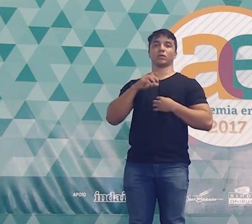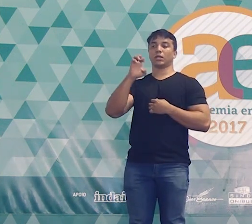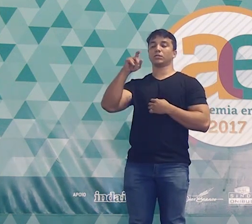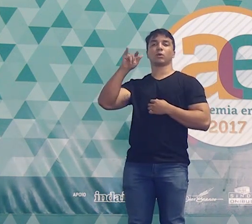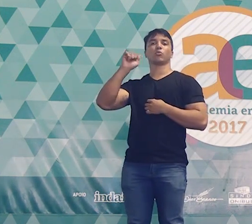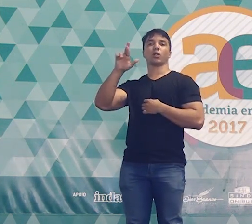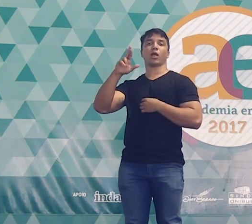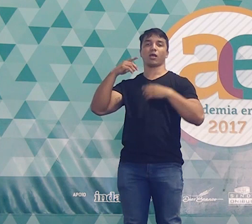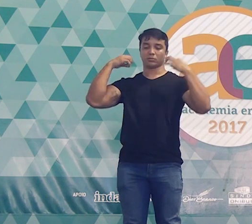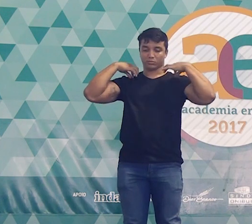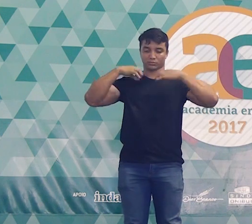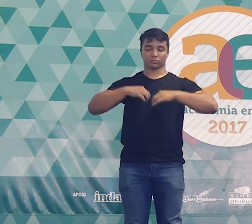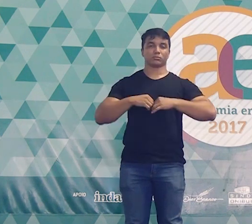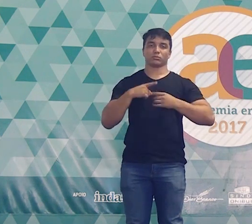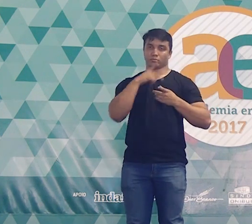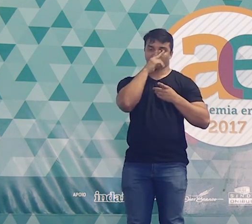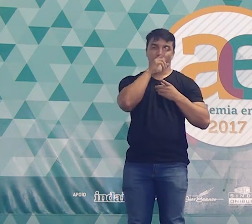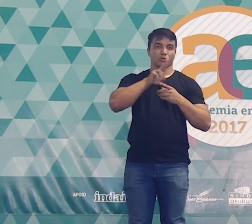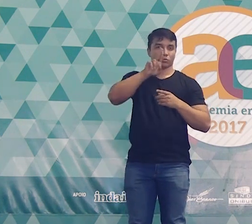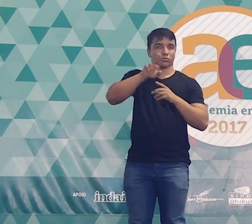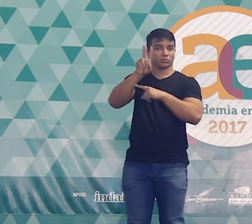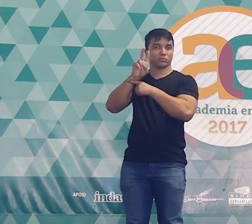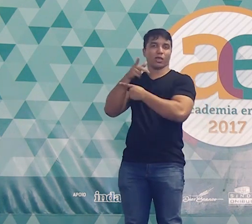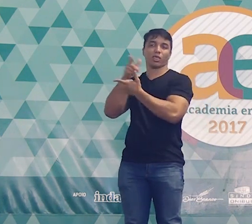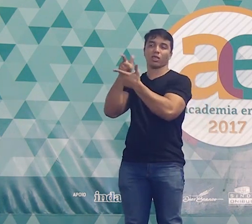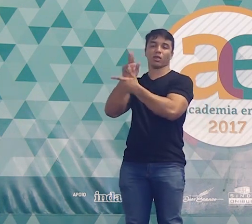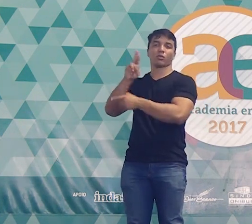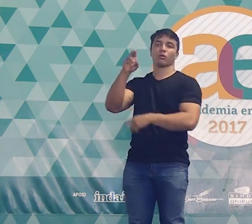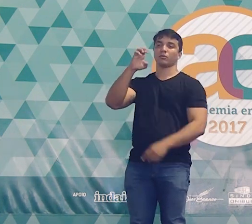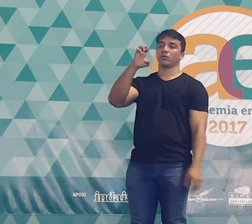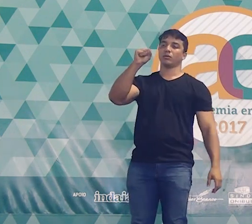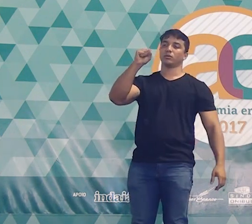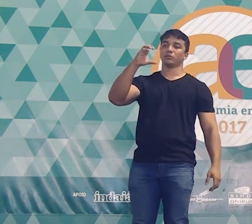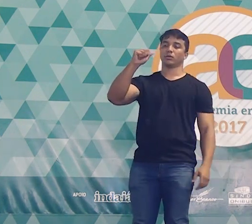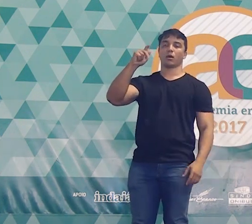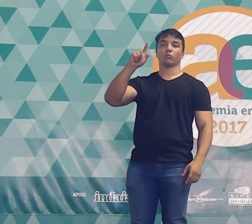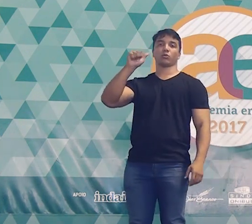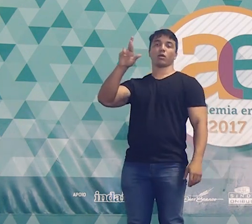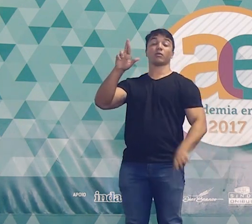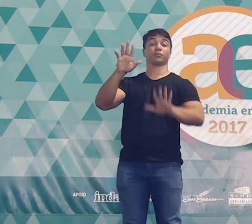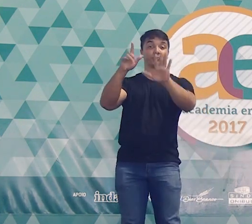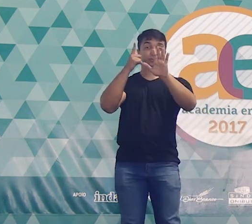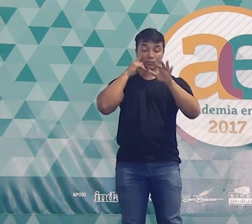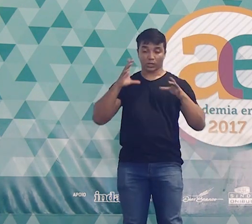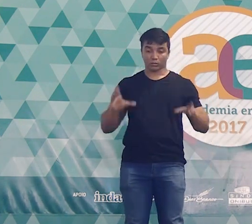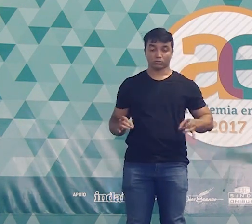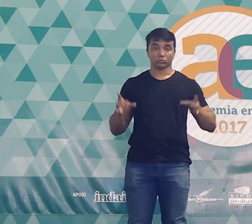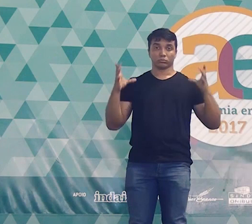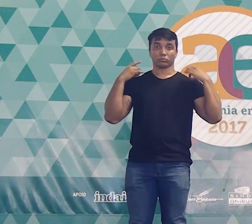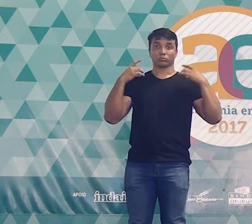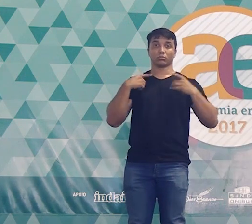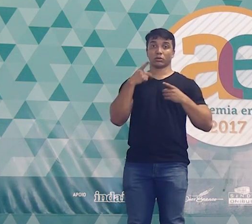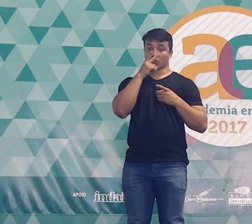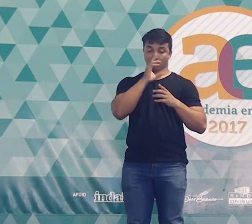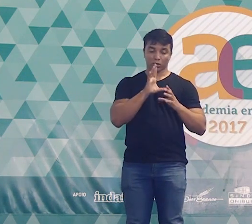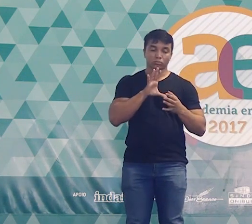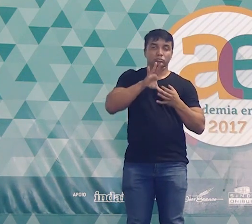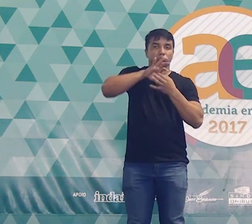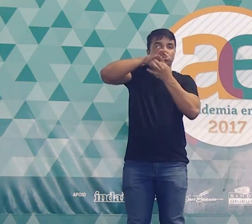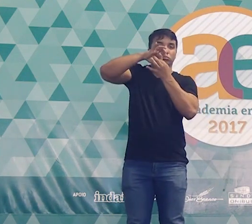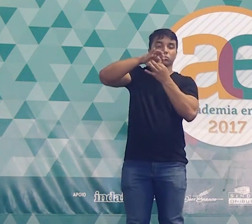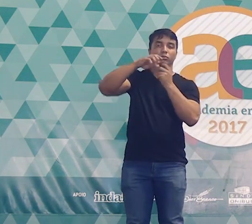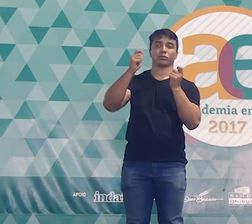sobre a cintura escapular. Tá certo? Então nós temos as cinturas que vão ligar o esqueleto apendicular ao